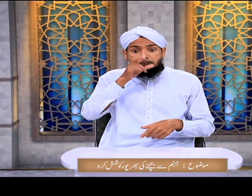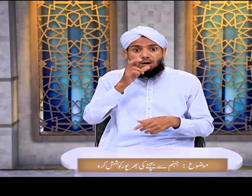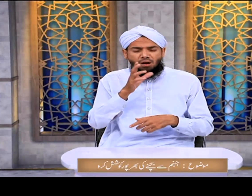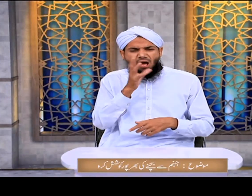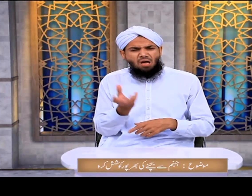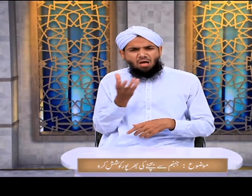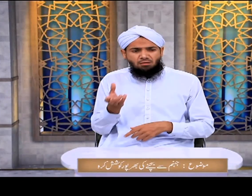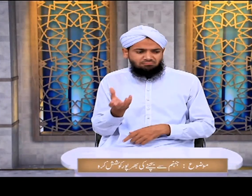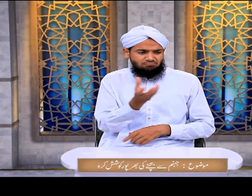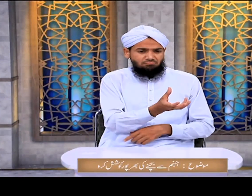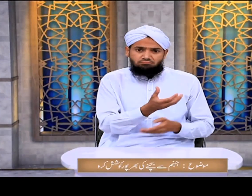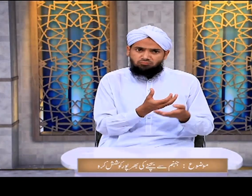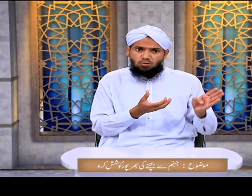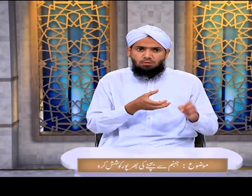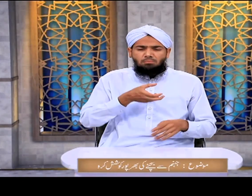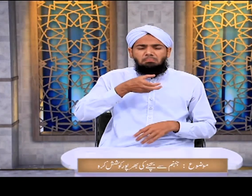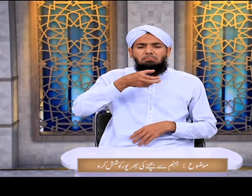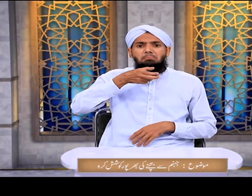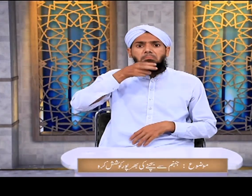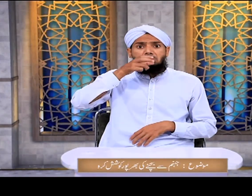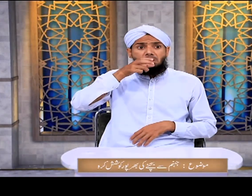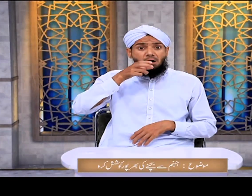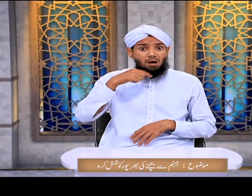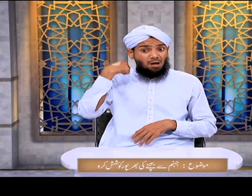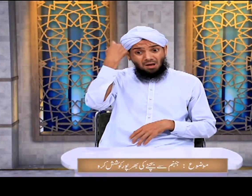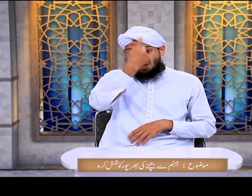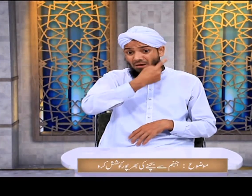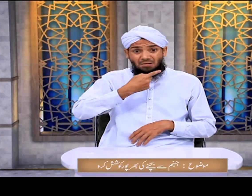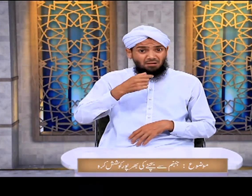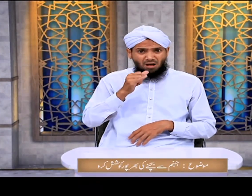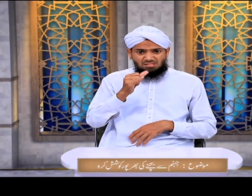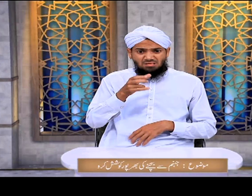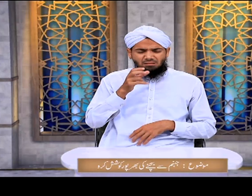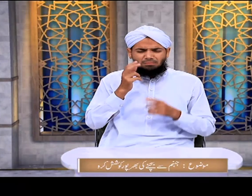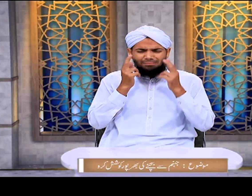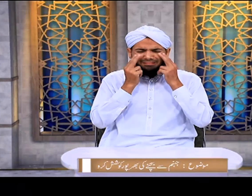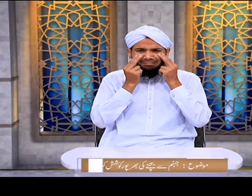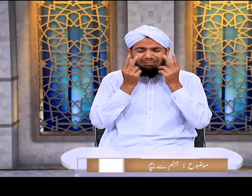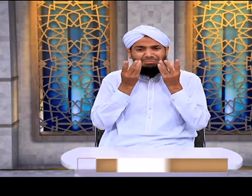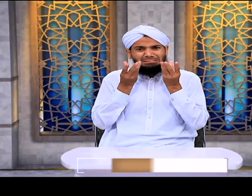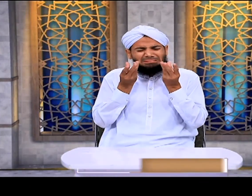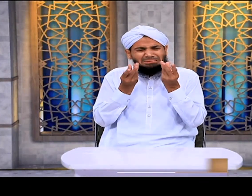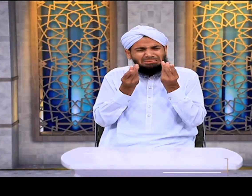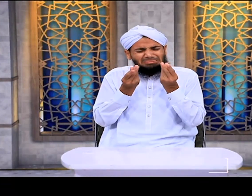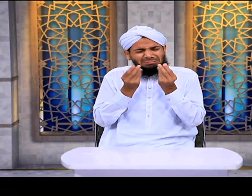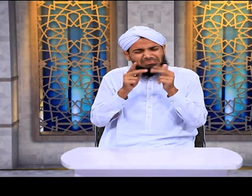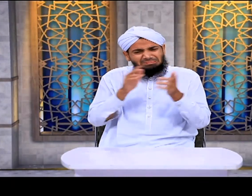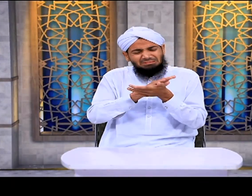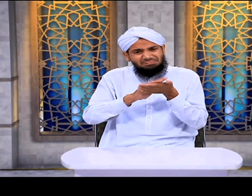پانی دیا جائے گا۔ جب وہ پانی ان کے چہروں کے قریب ہوگا تو ان کے چہروں کو بھون کر رکھ دے گا، اور جب وہ